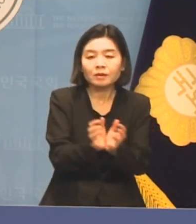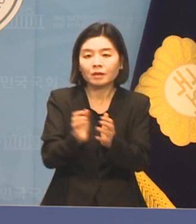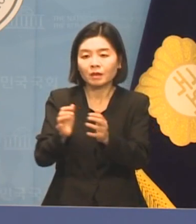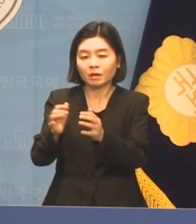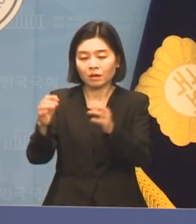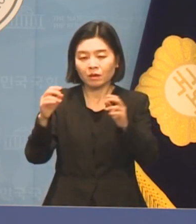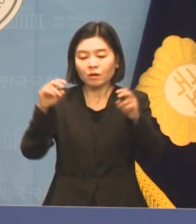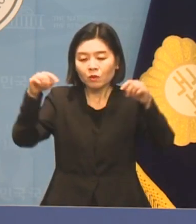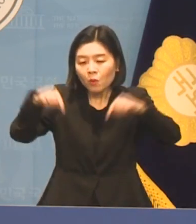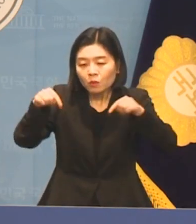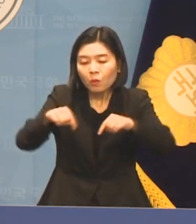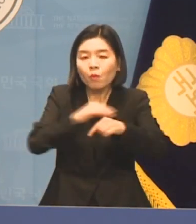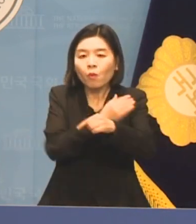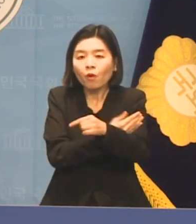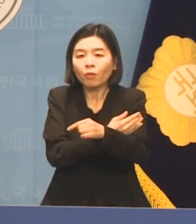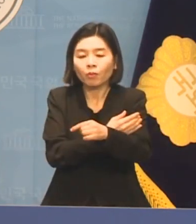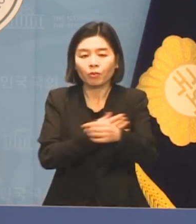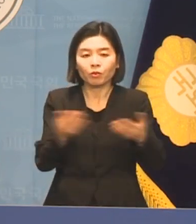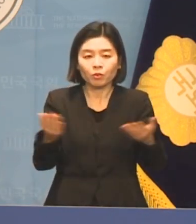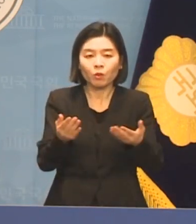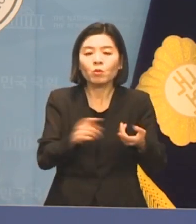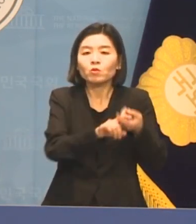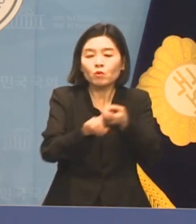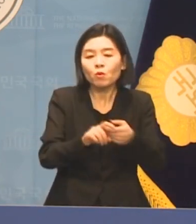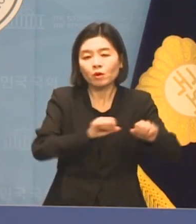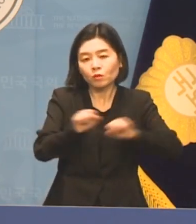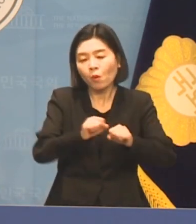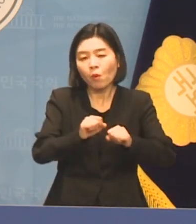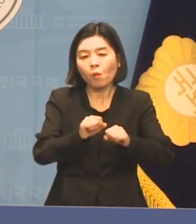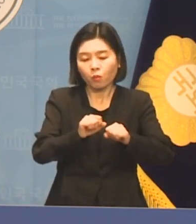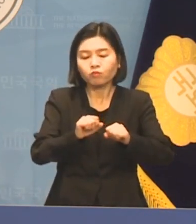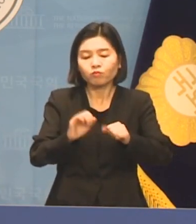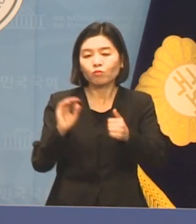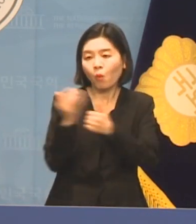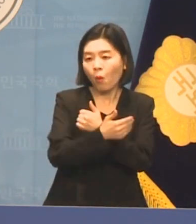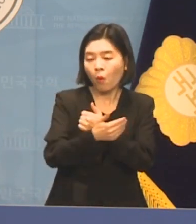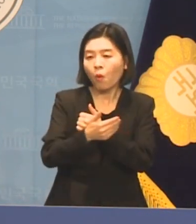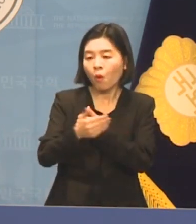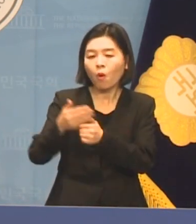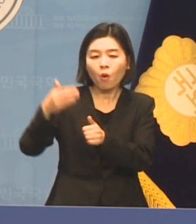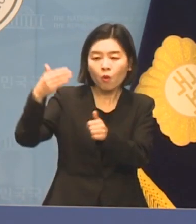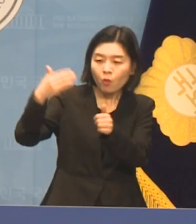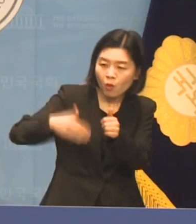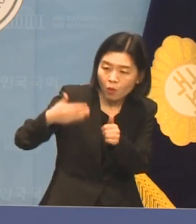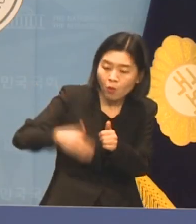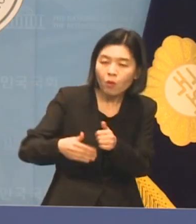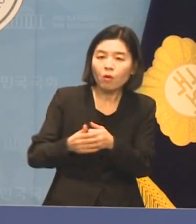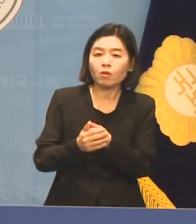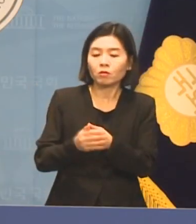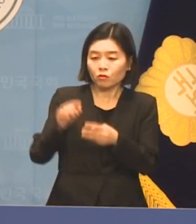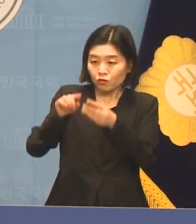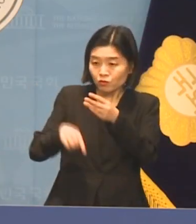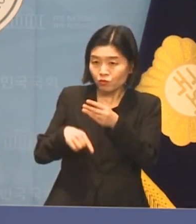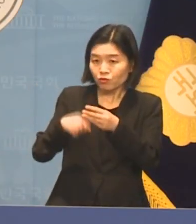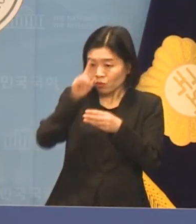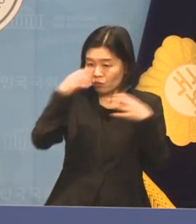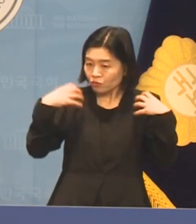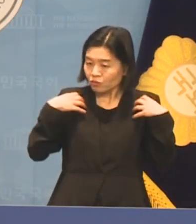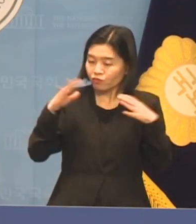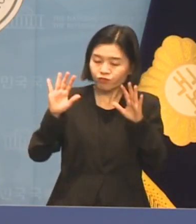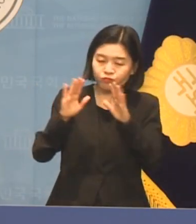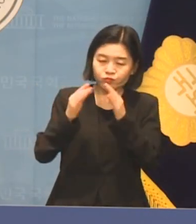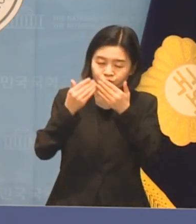단결권을 보장하라는 권고를 했음에도 윤석열 정부는 눈 가리고 앙웅식으로